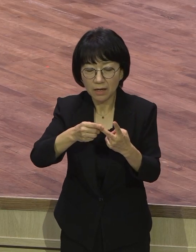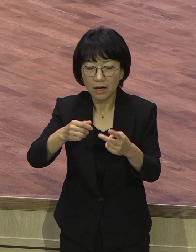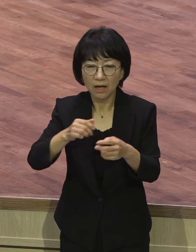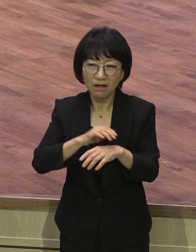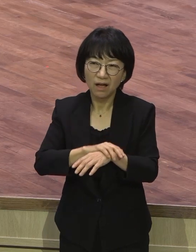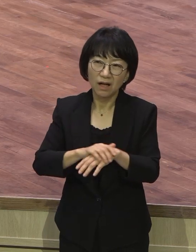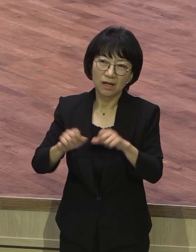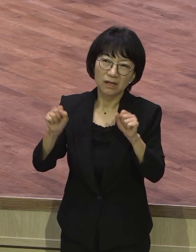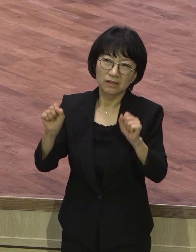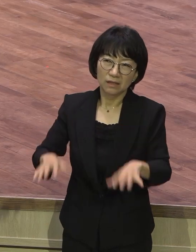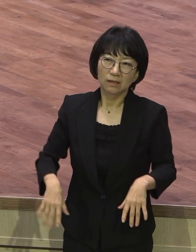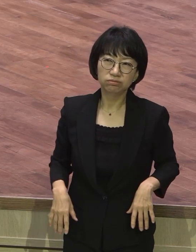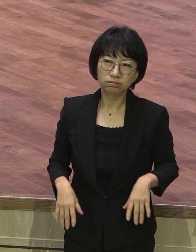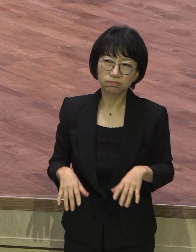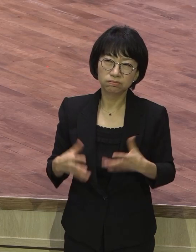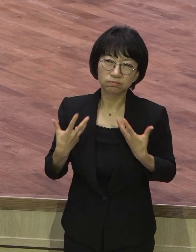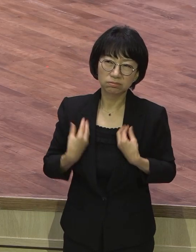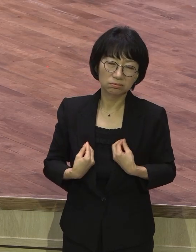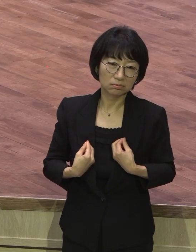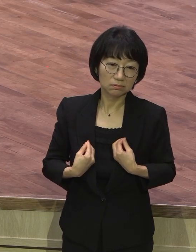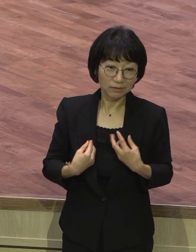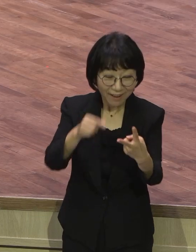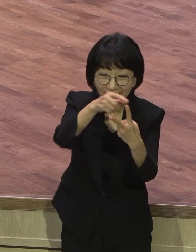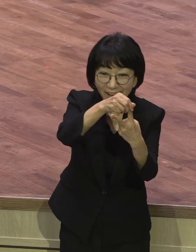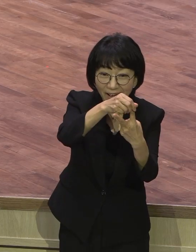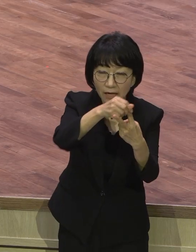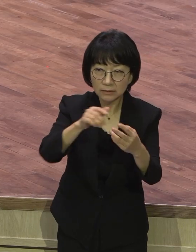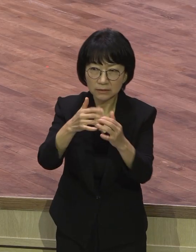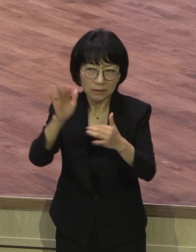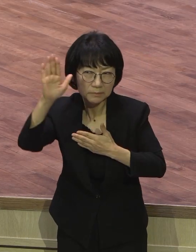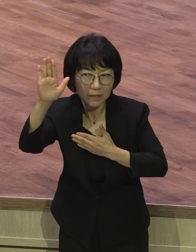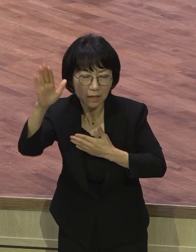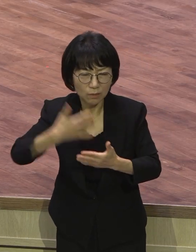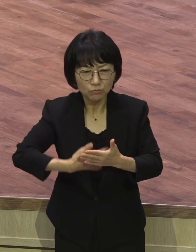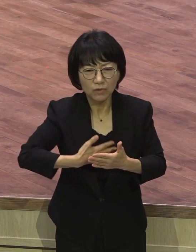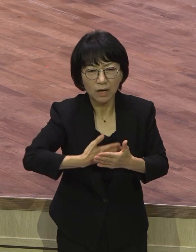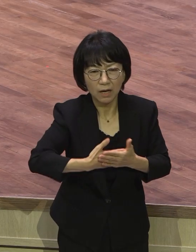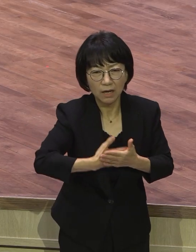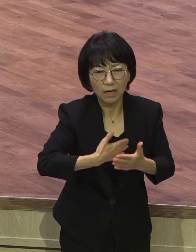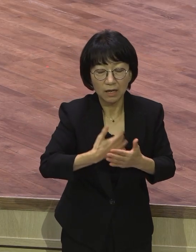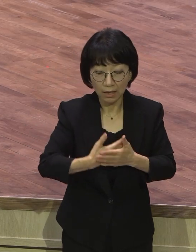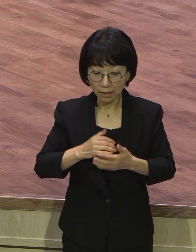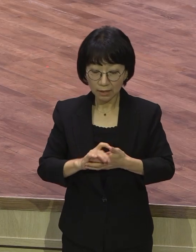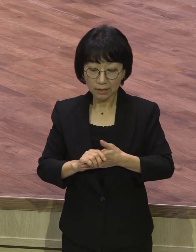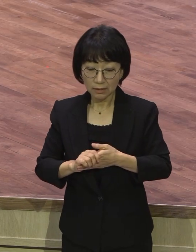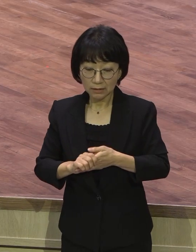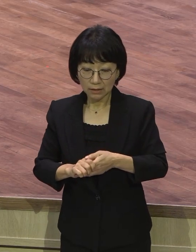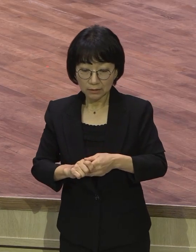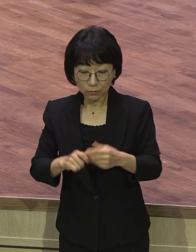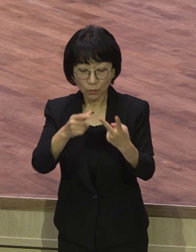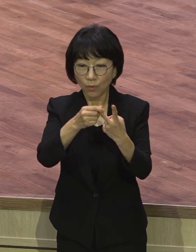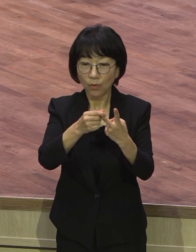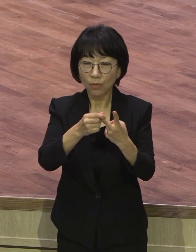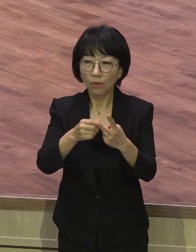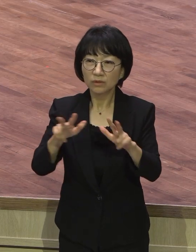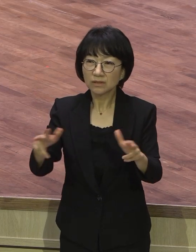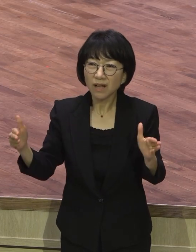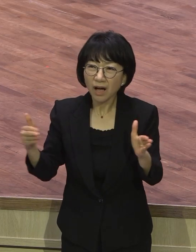사람들은 미래에 대한 불안과 지금까지 살아온 것에 대한 흐무감이